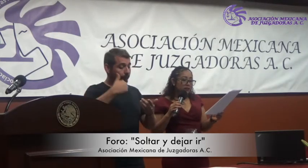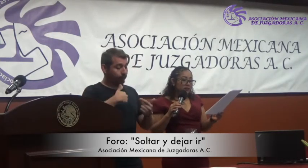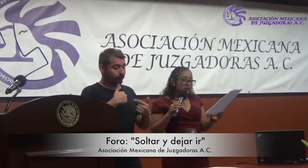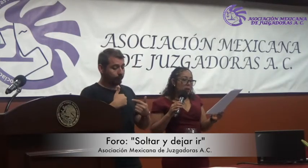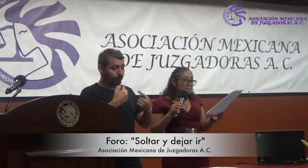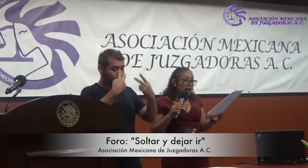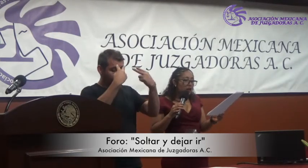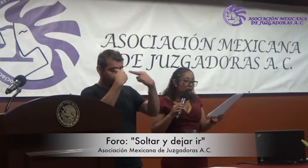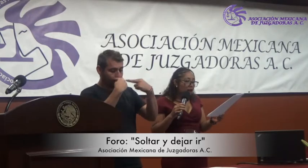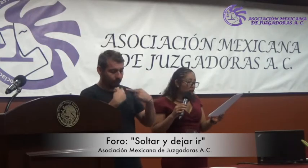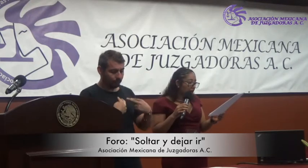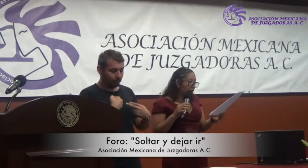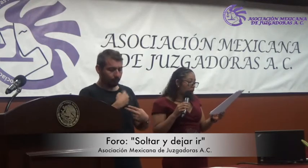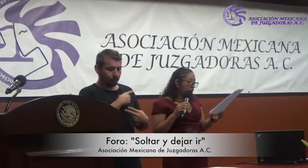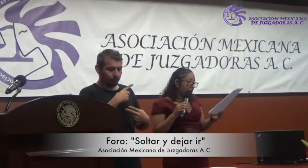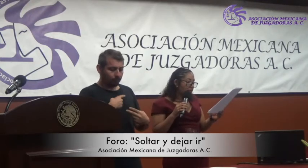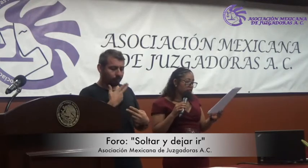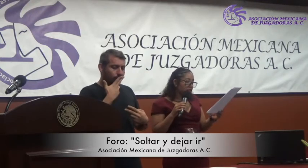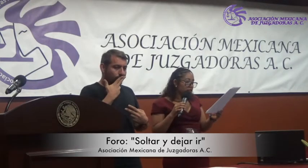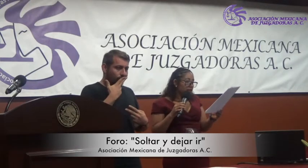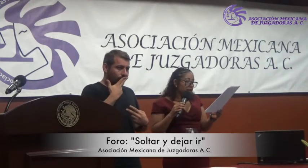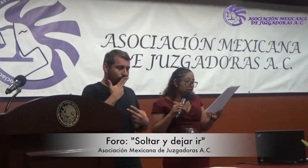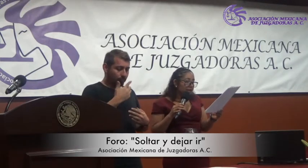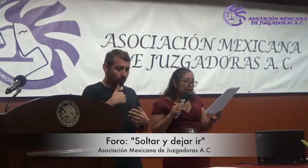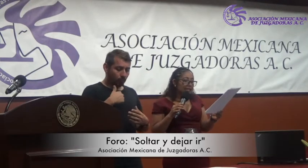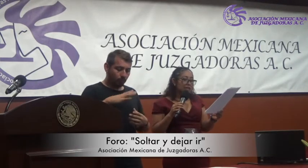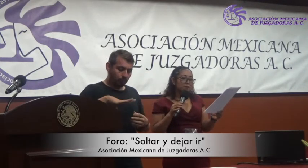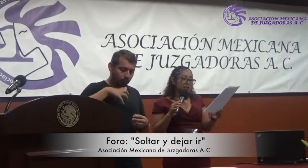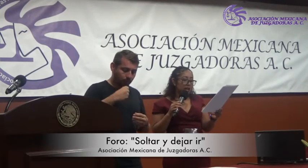apreciarme, valorar lo que he logrado